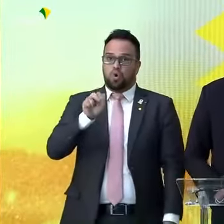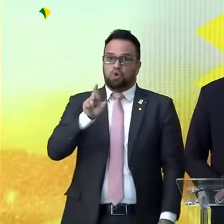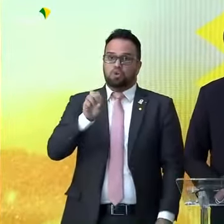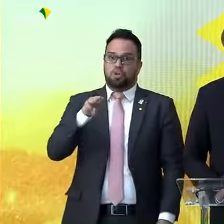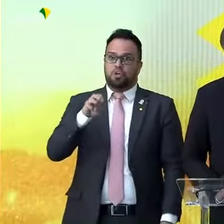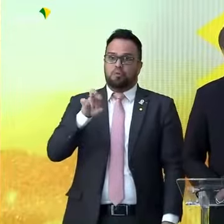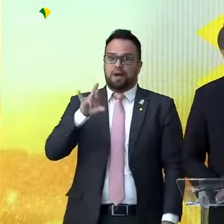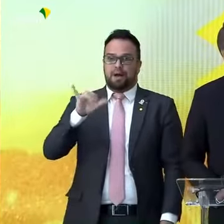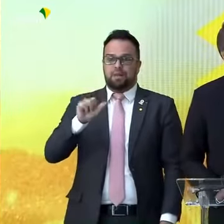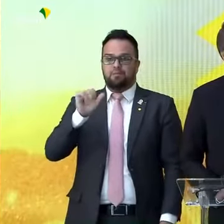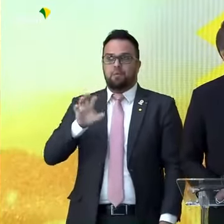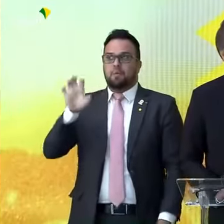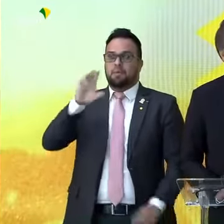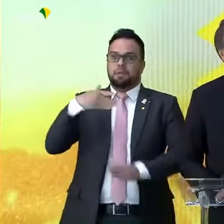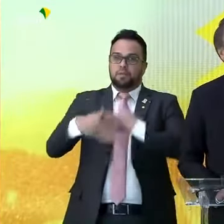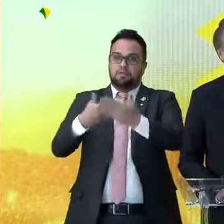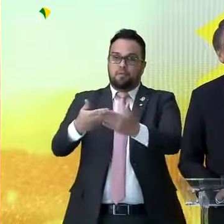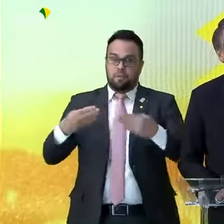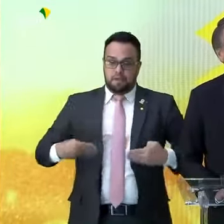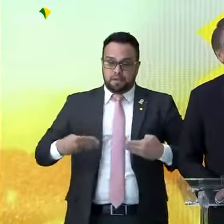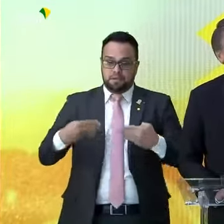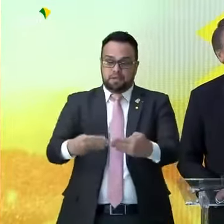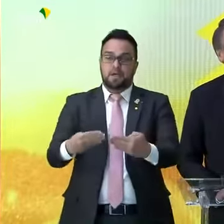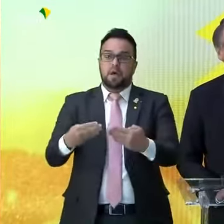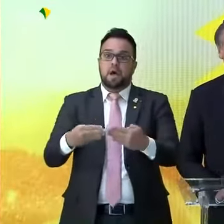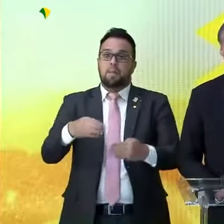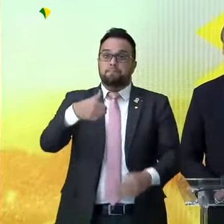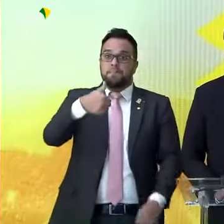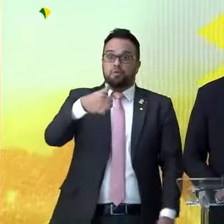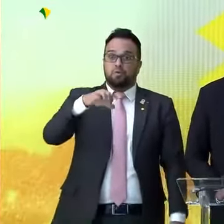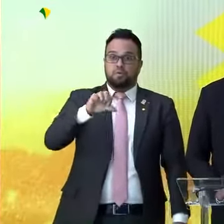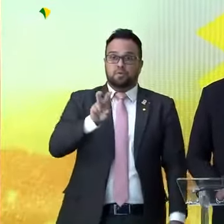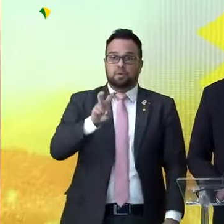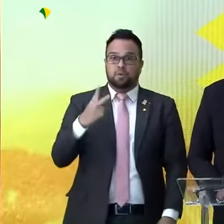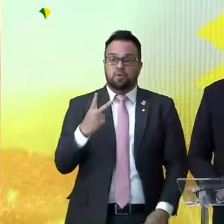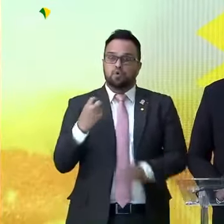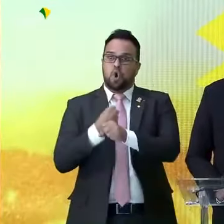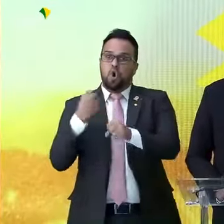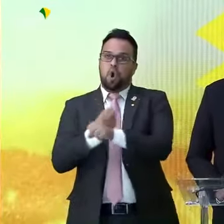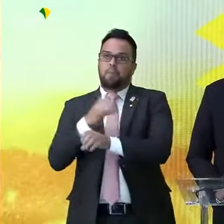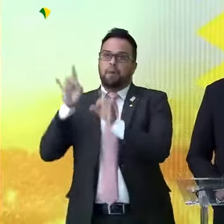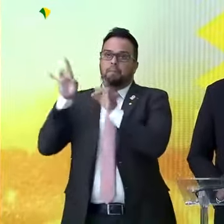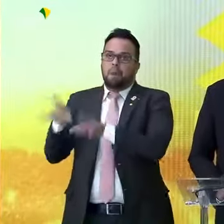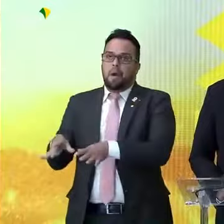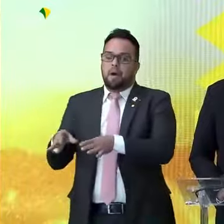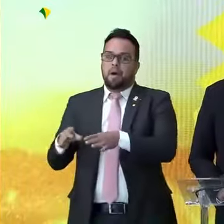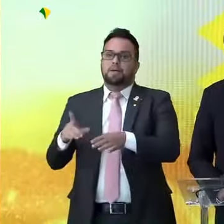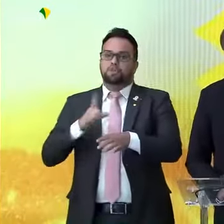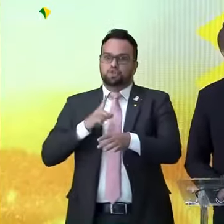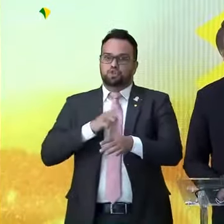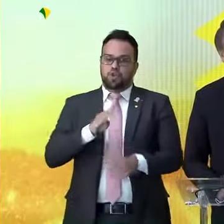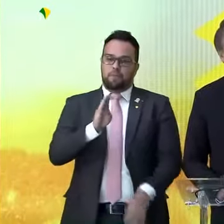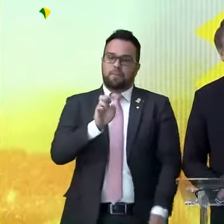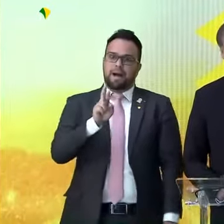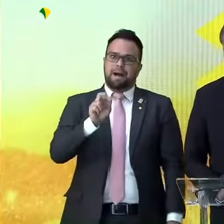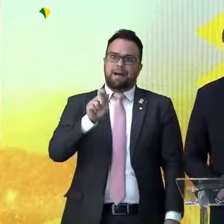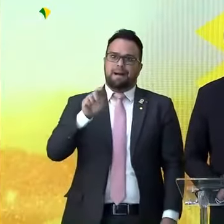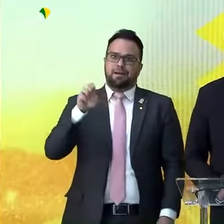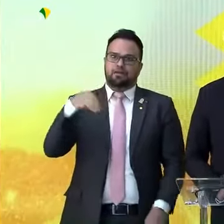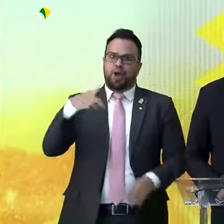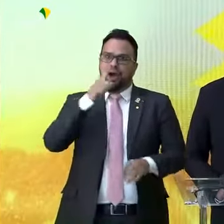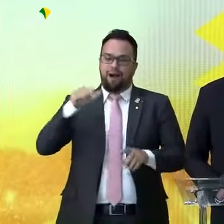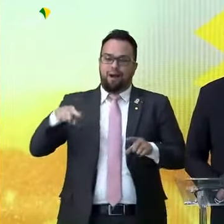Dezoito em geral ultimando uma obra começou a 152 uma barragem tia